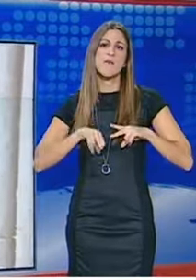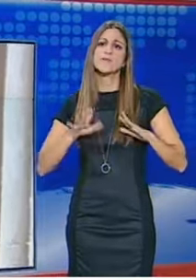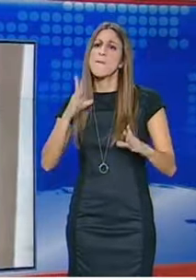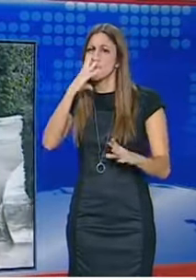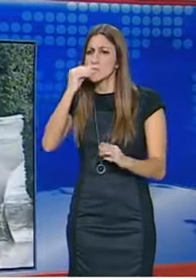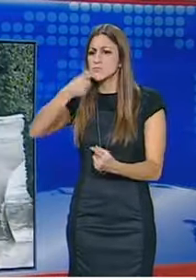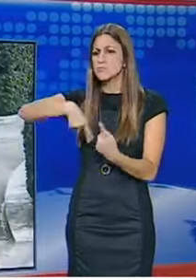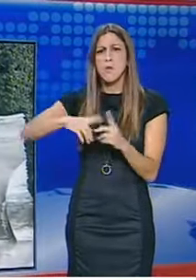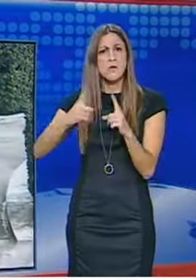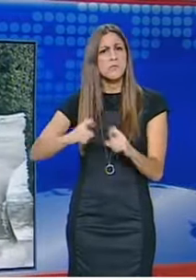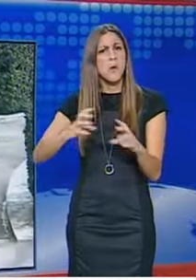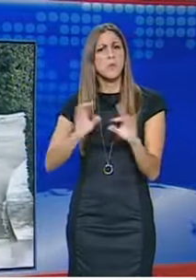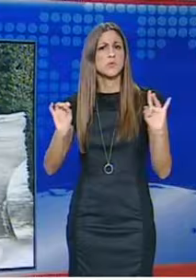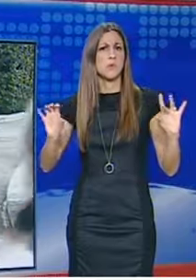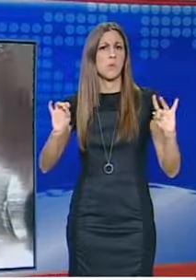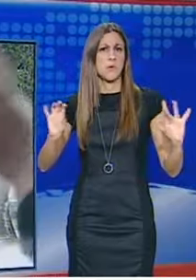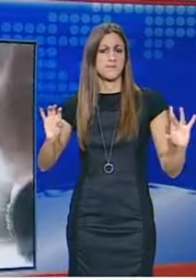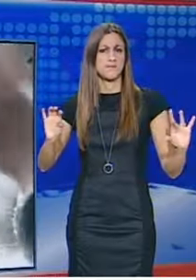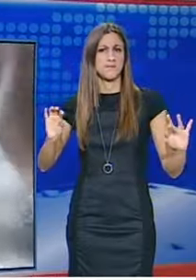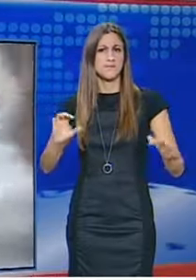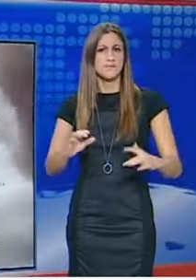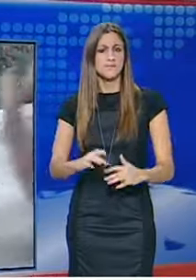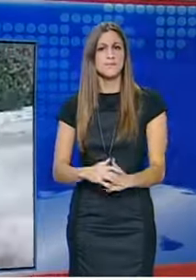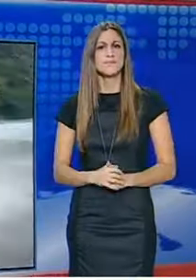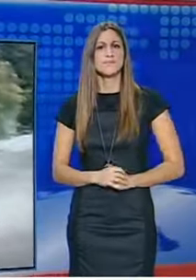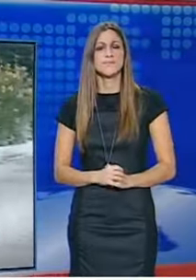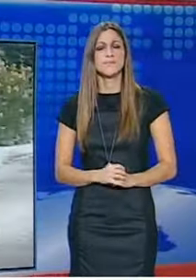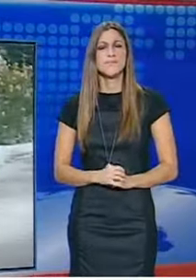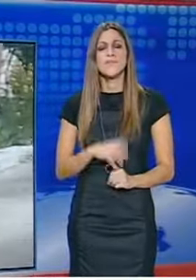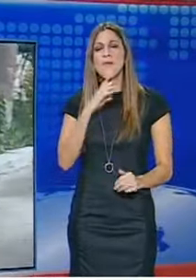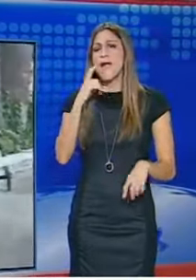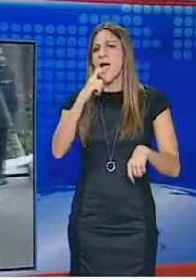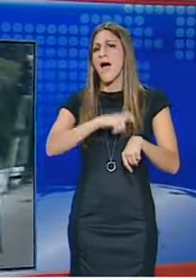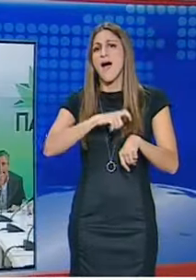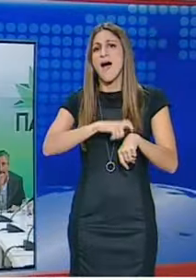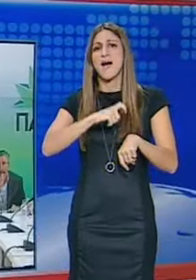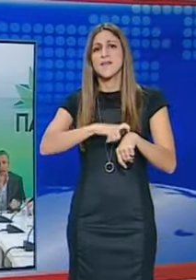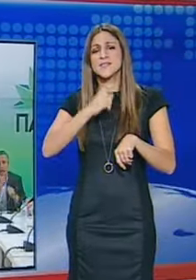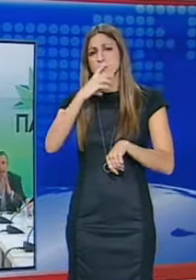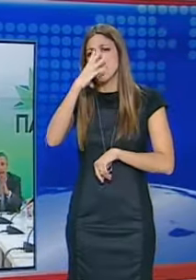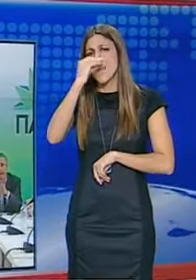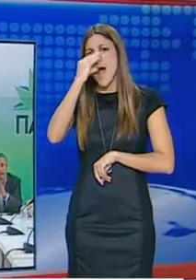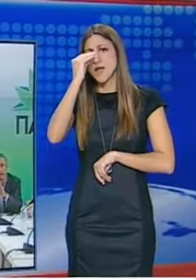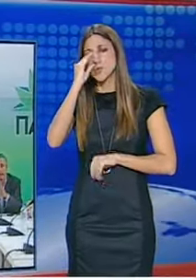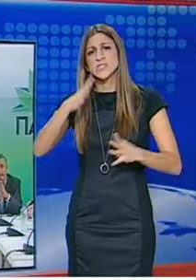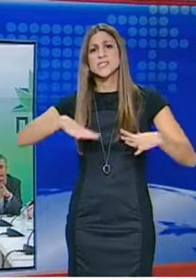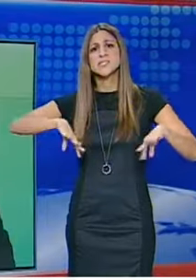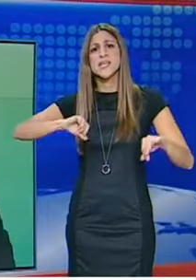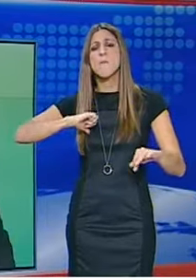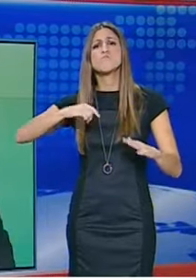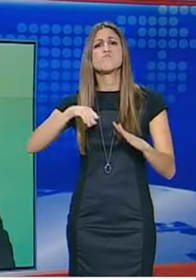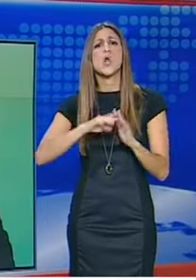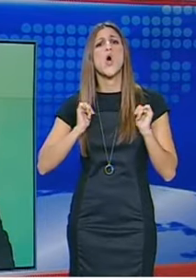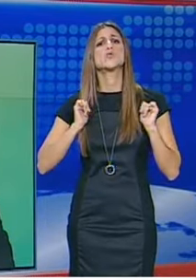πασοκ η ανακοίνωση για την ίδρυση νέου πολιτικού φορέα από τον ανδρέα λοβέρδο ήρθε την ημέρα που το πασοκ αναλαμβάνει διακομματική